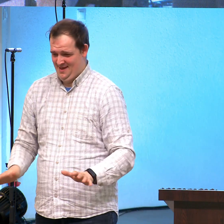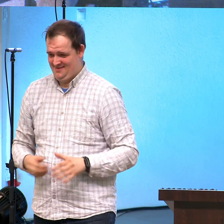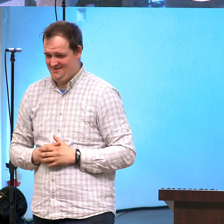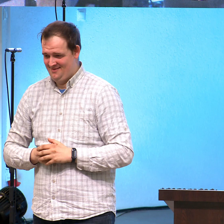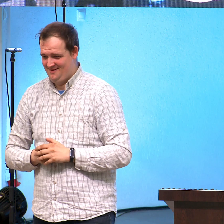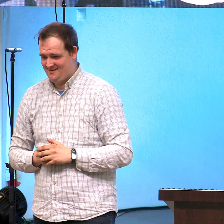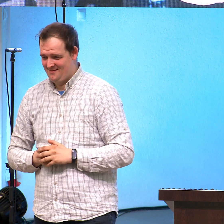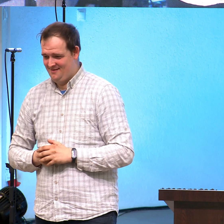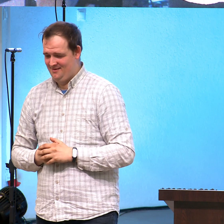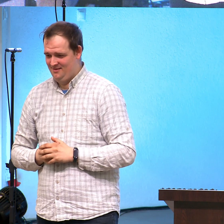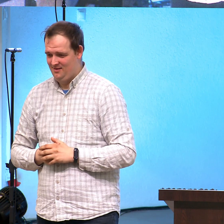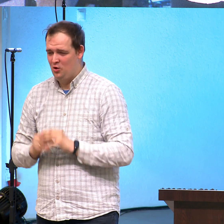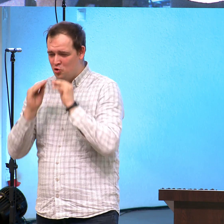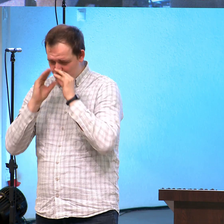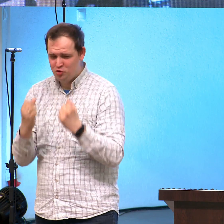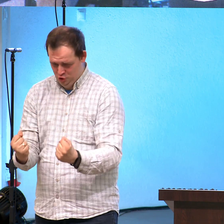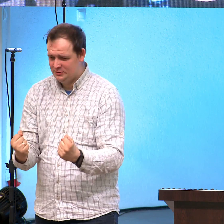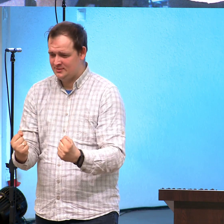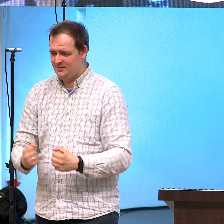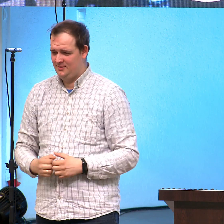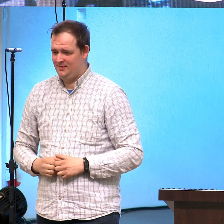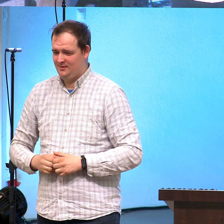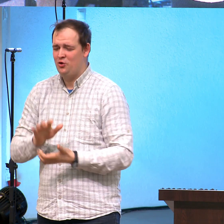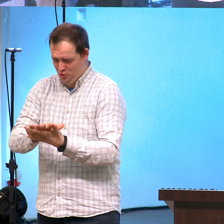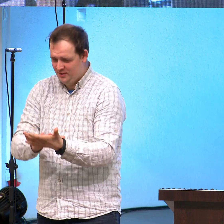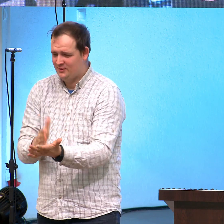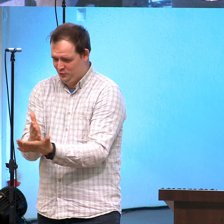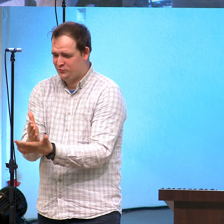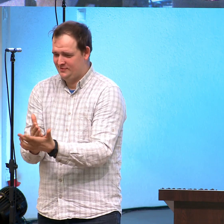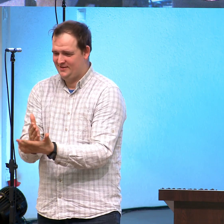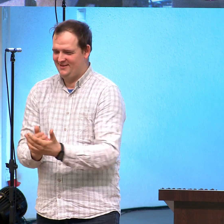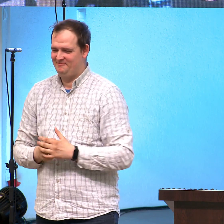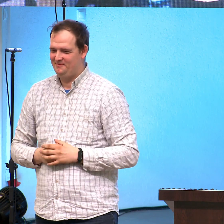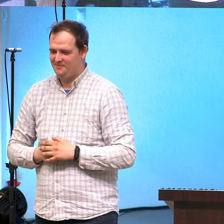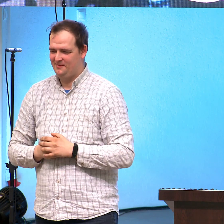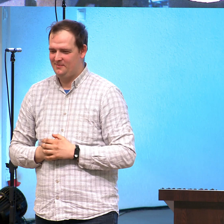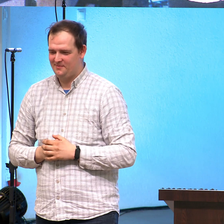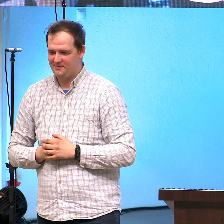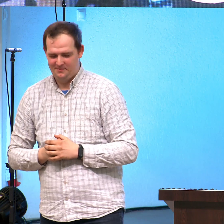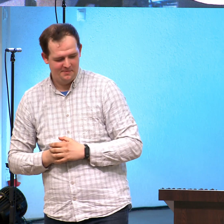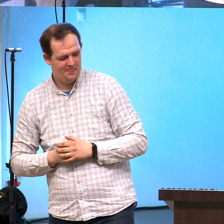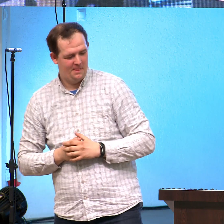Поэтому давай не будем терять. Держитесь духовно, чтобы Дух Святой нас